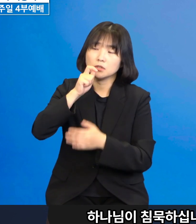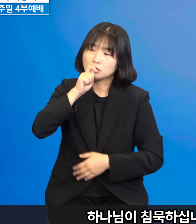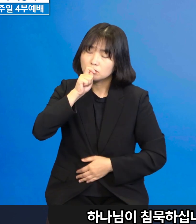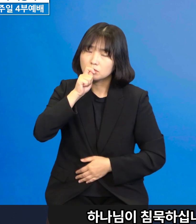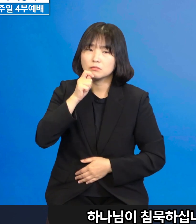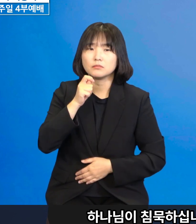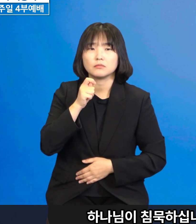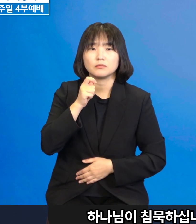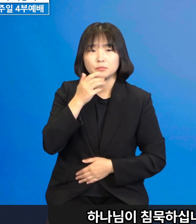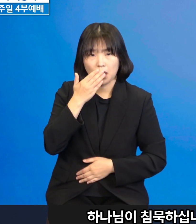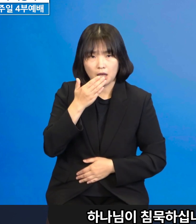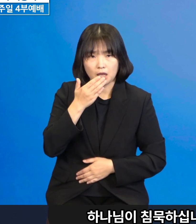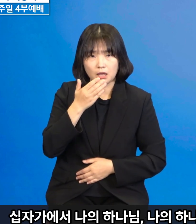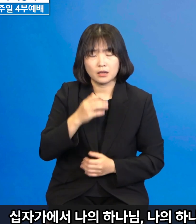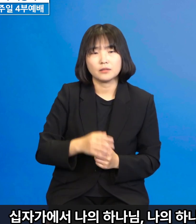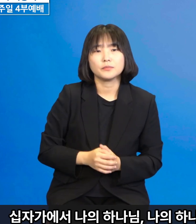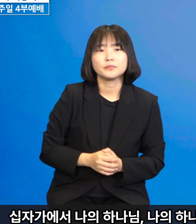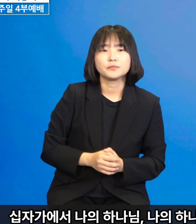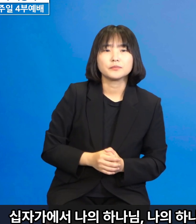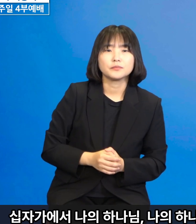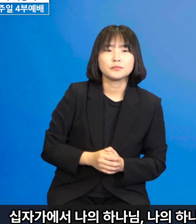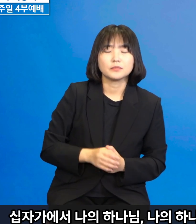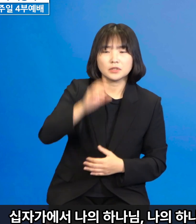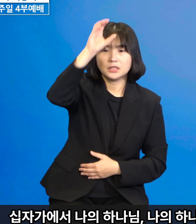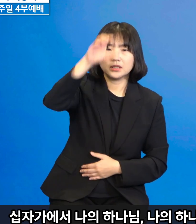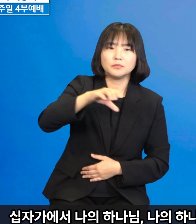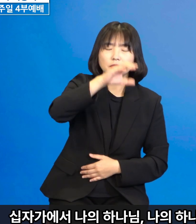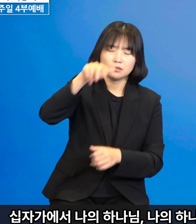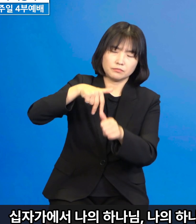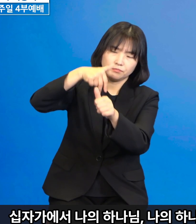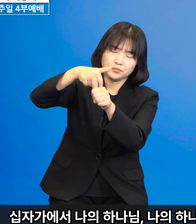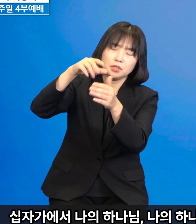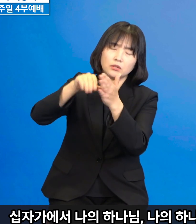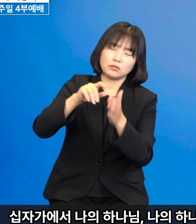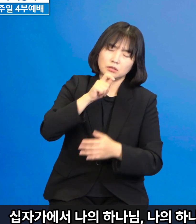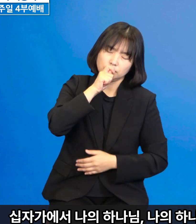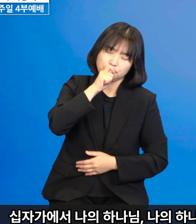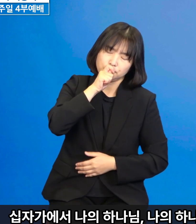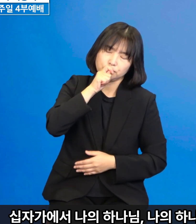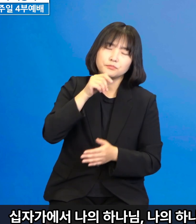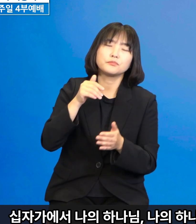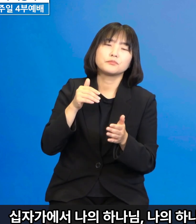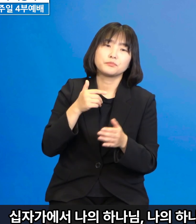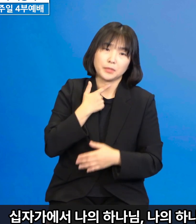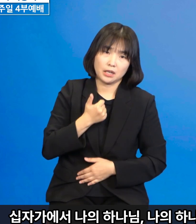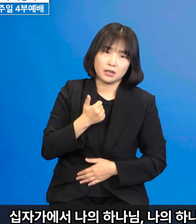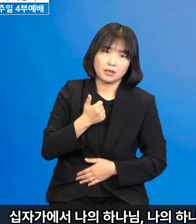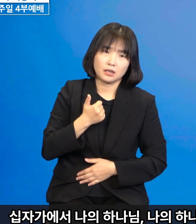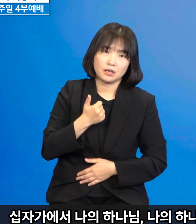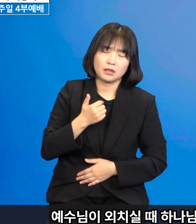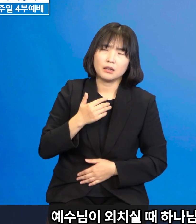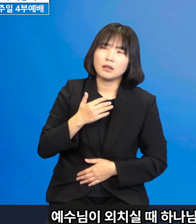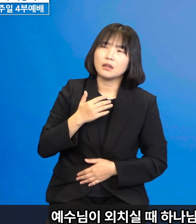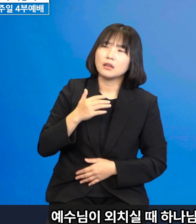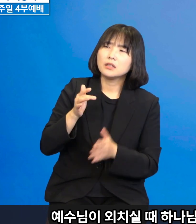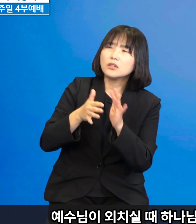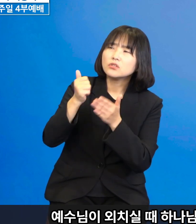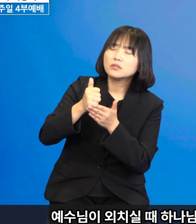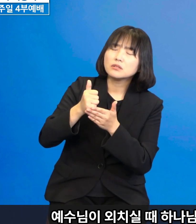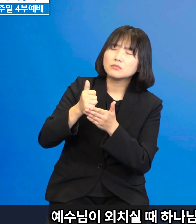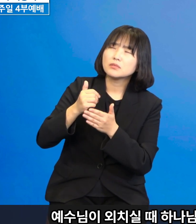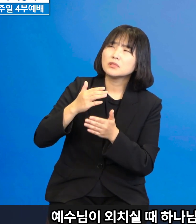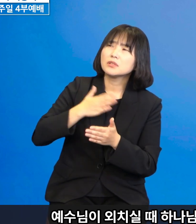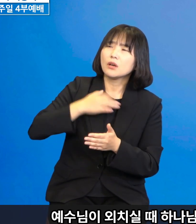침묵하십니다. 그때도 침묵하셨어요. 십자가에서 나의 하나님, 나의 하나님 어찌하여 나를 버리셨습니까? 라고 예수님이 외치실